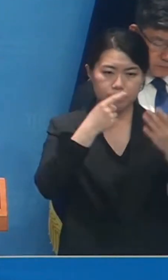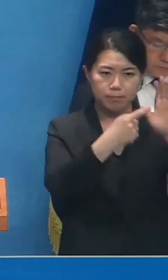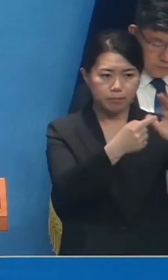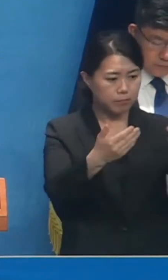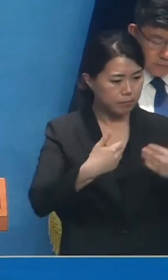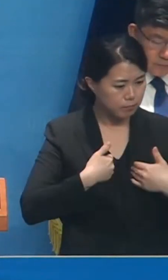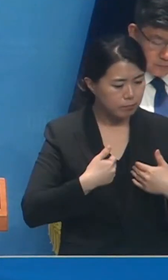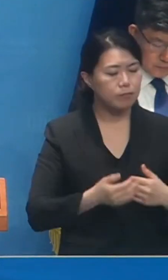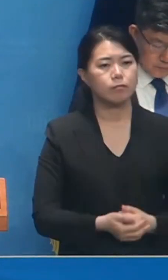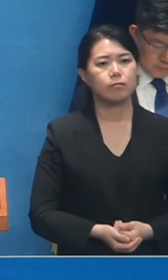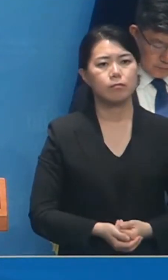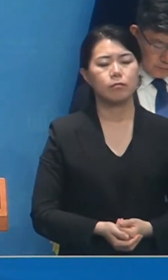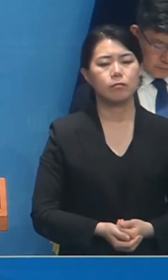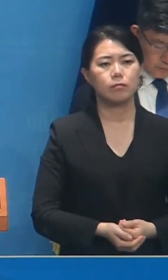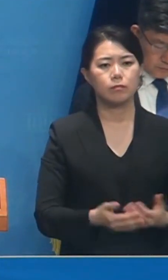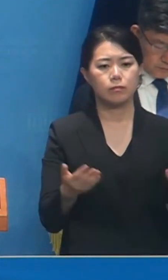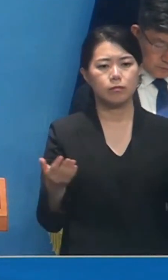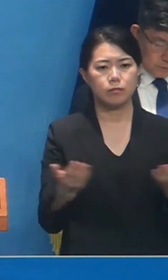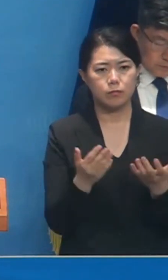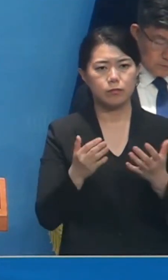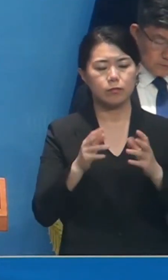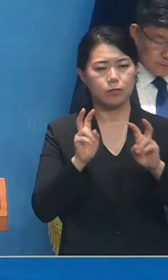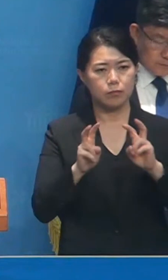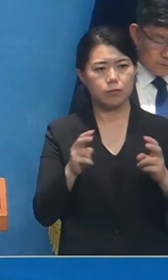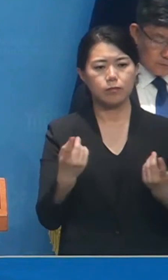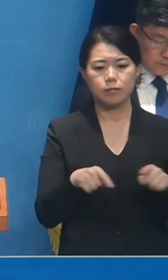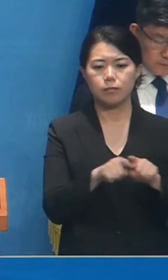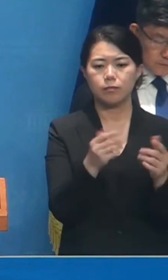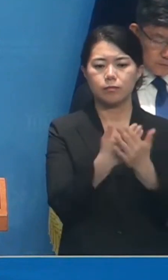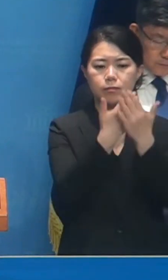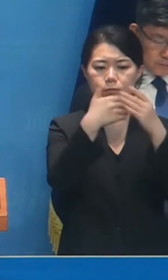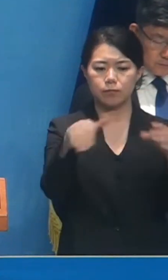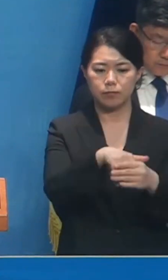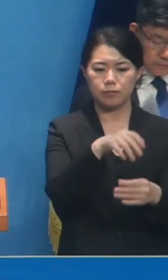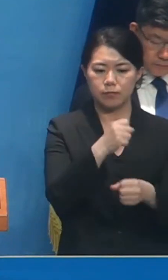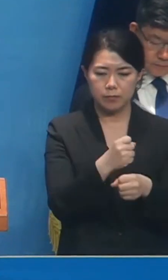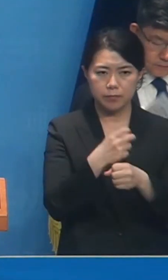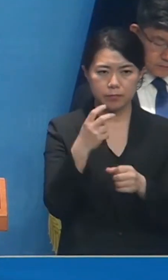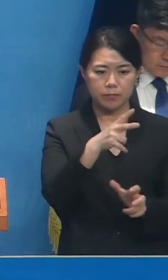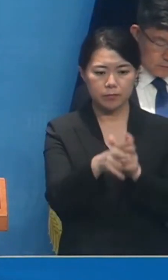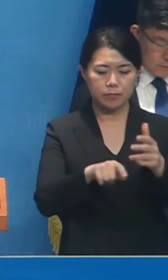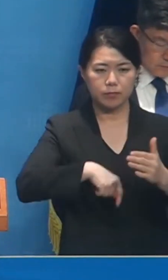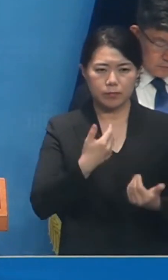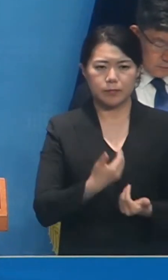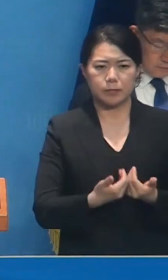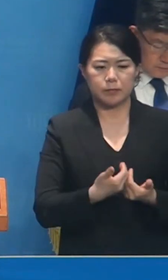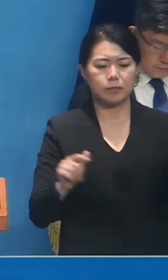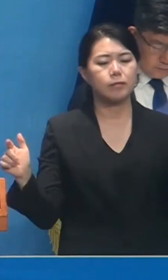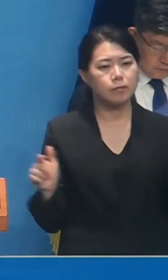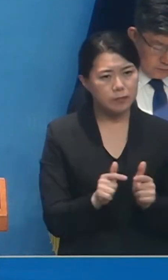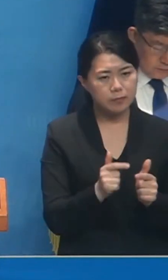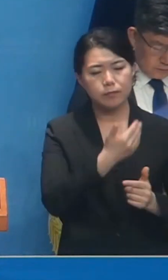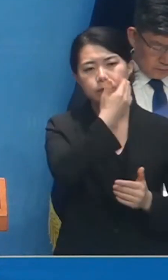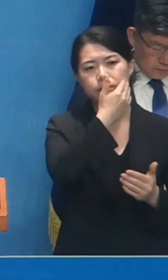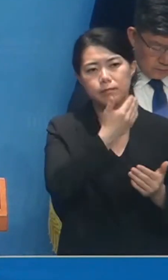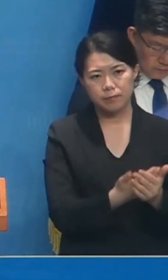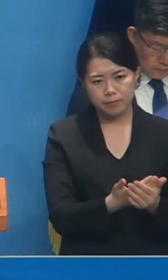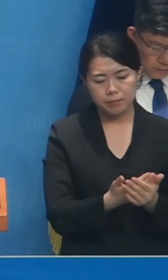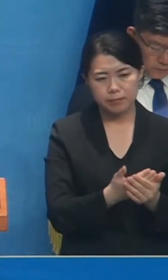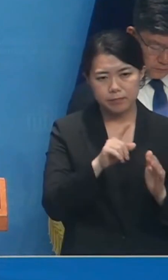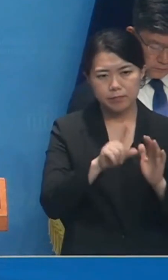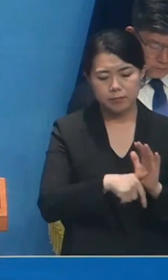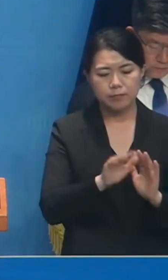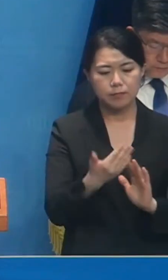보여주신 점은 노사 상생 문화를 정착시키고 산업 내 불필요한 갈등을 줄이는 중요한 계기가